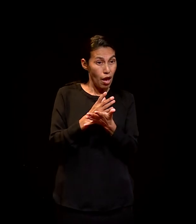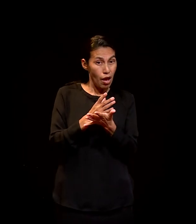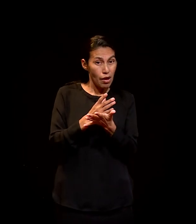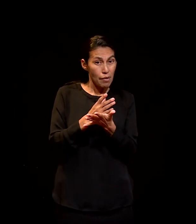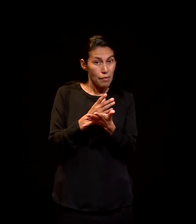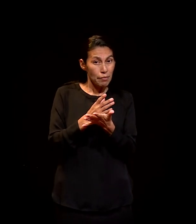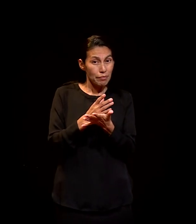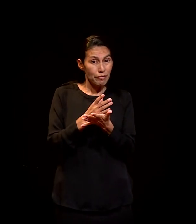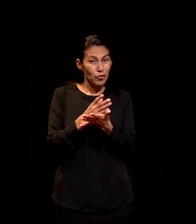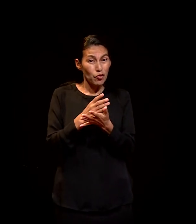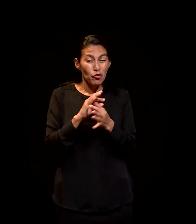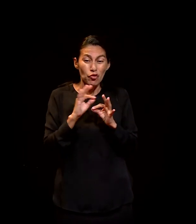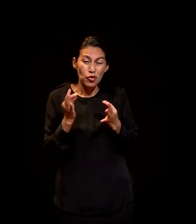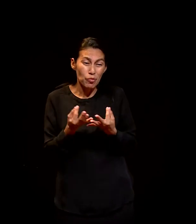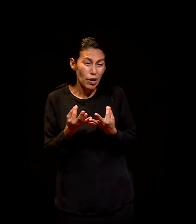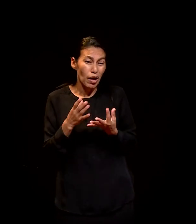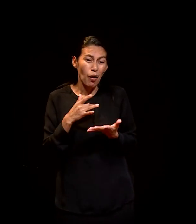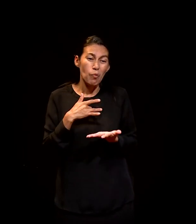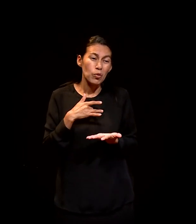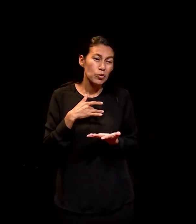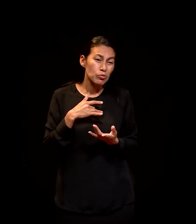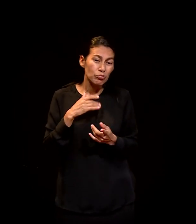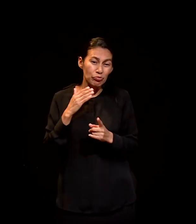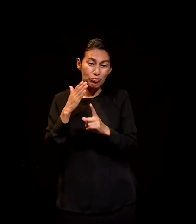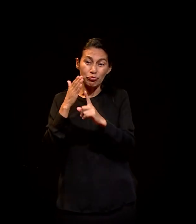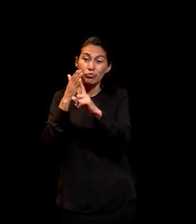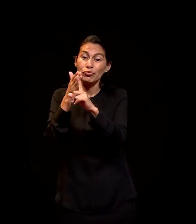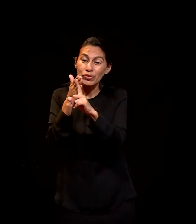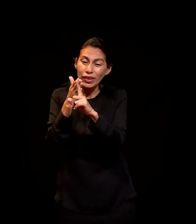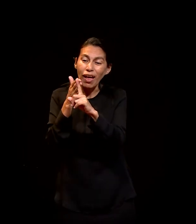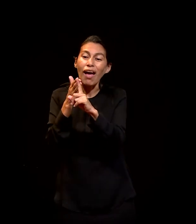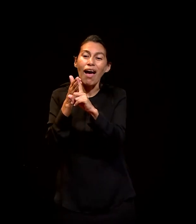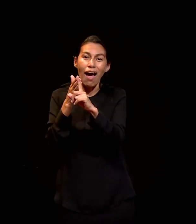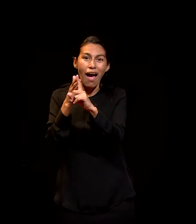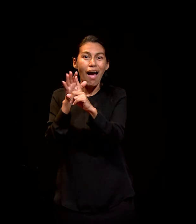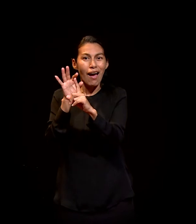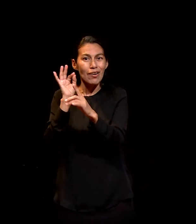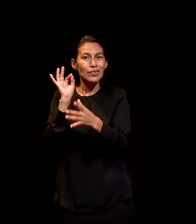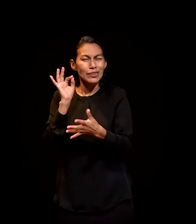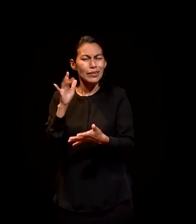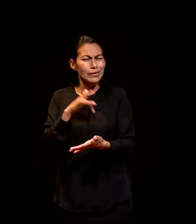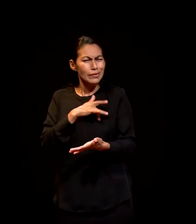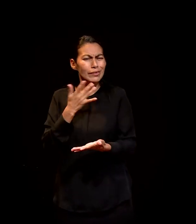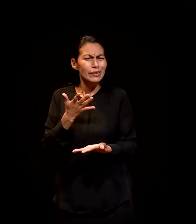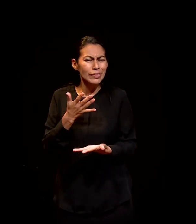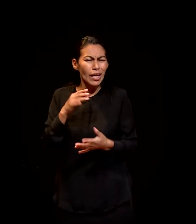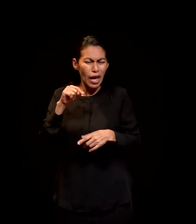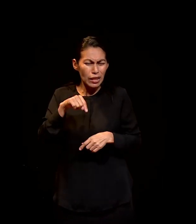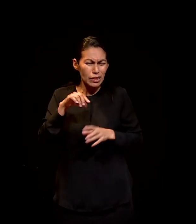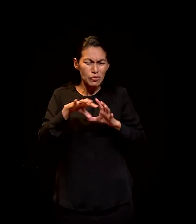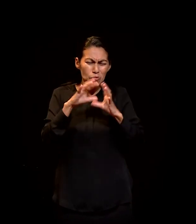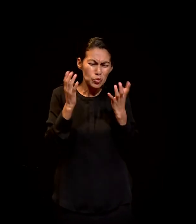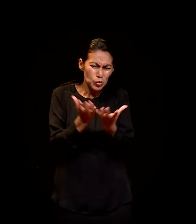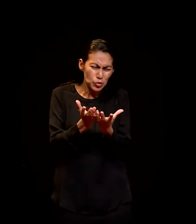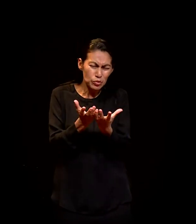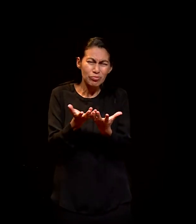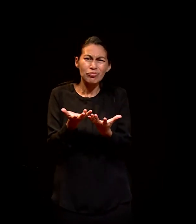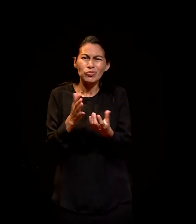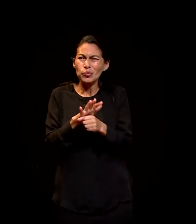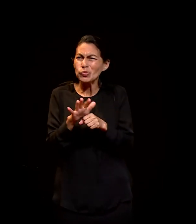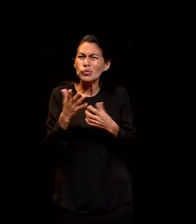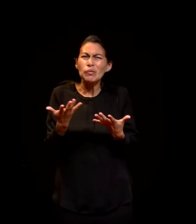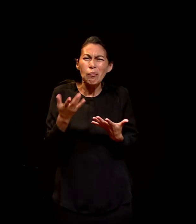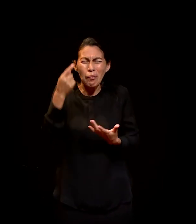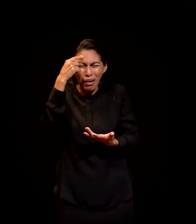y encontrar cuál es mi camino cuál es mi propósito aquí en este mundo pues también